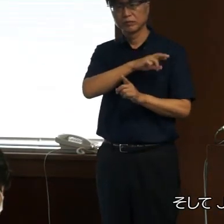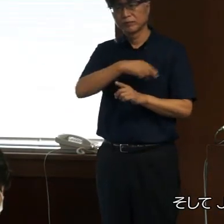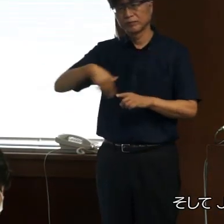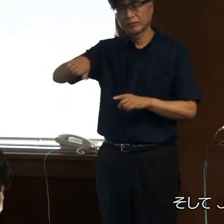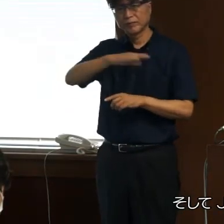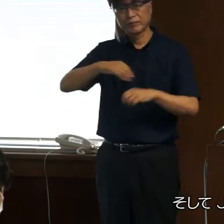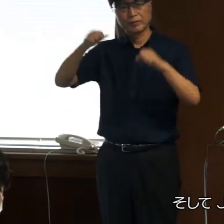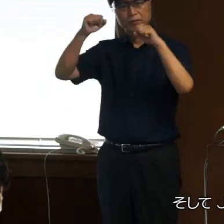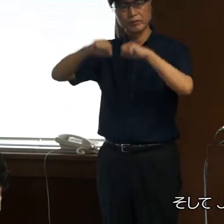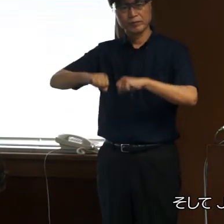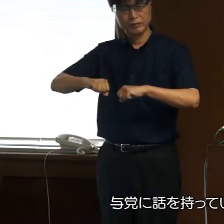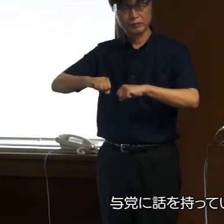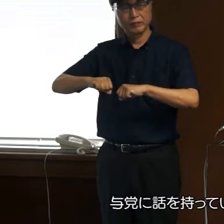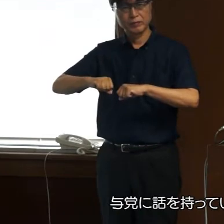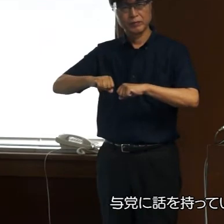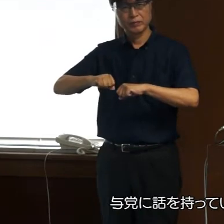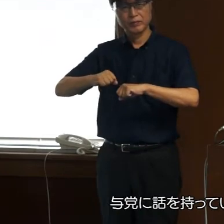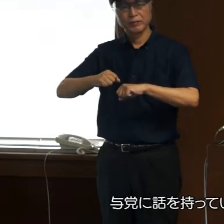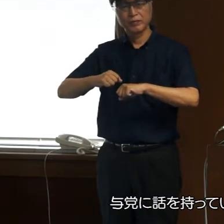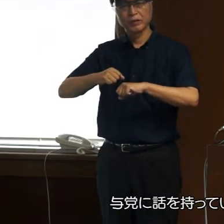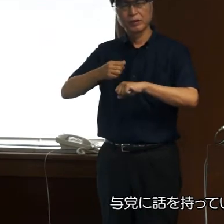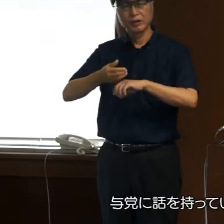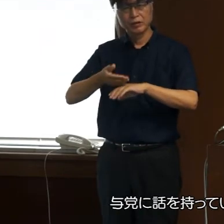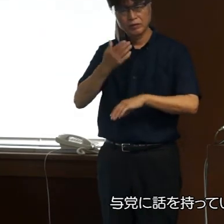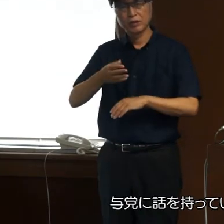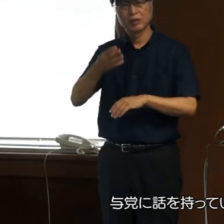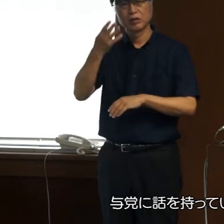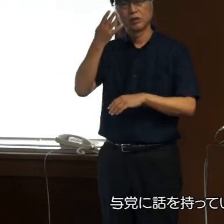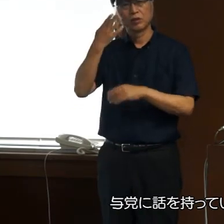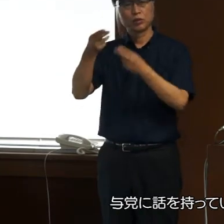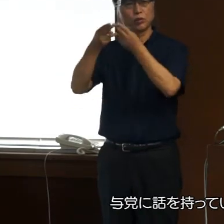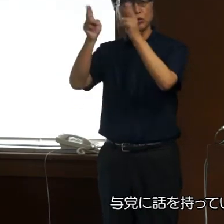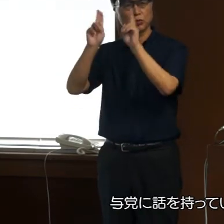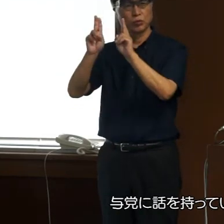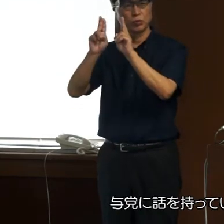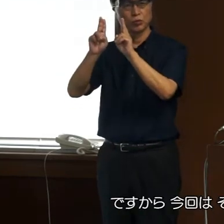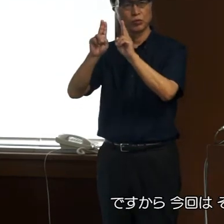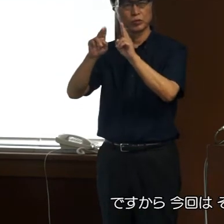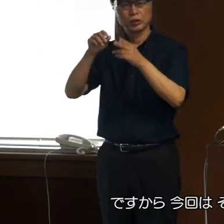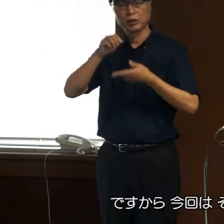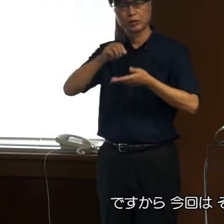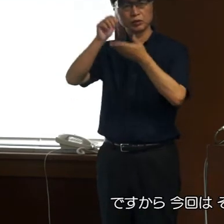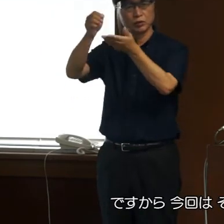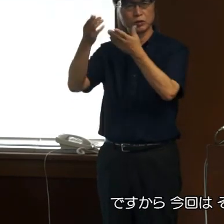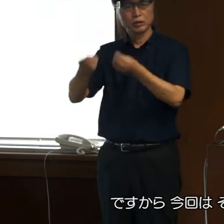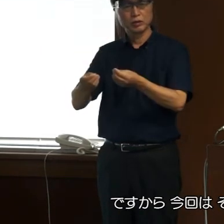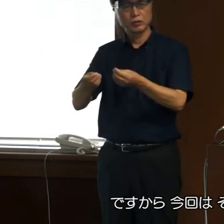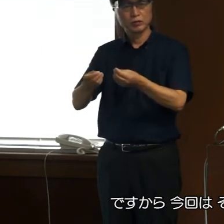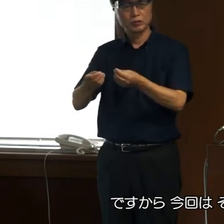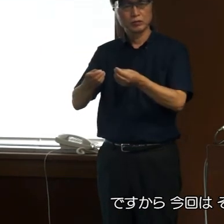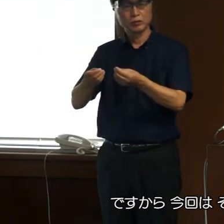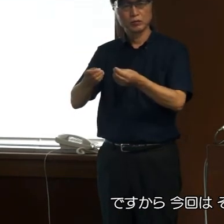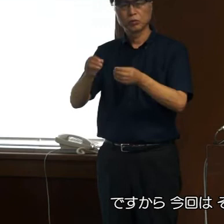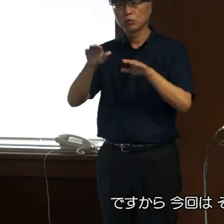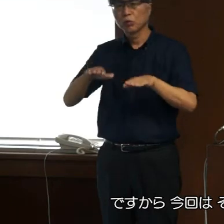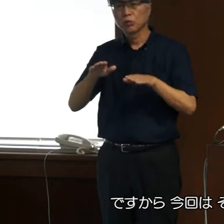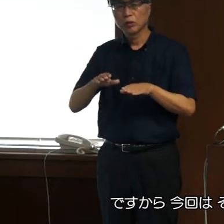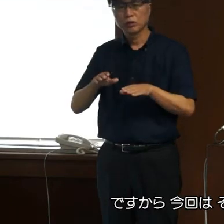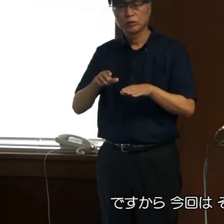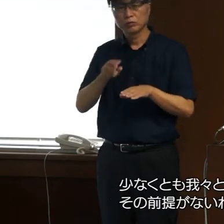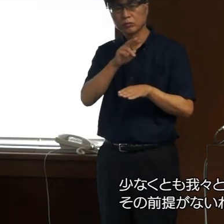して、で与党に話を持っていったということですよ。ですから今回そういう構図ではないので